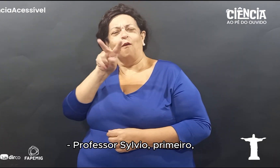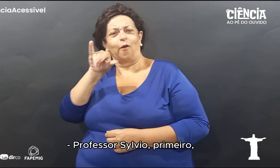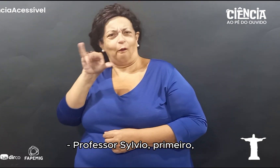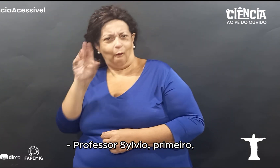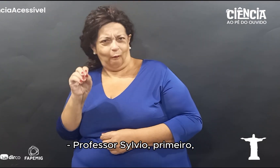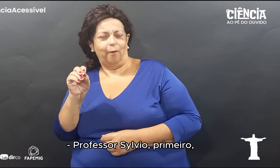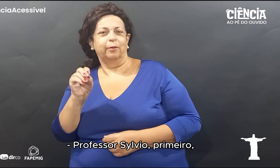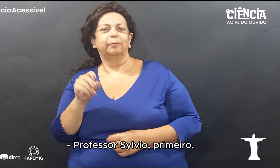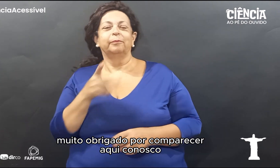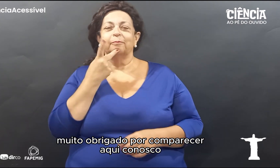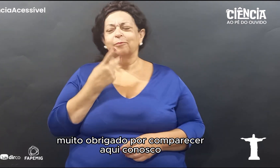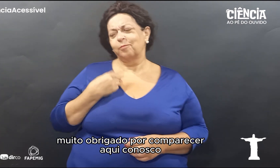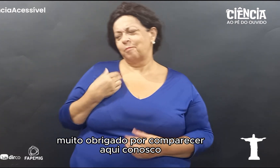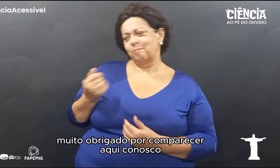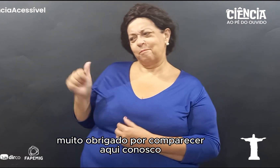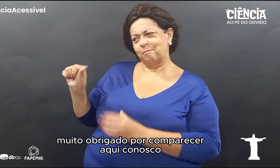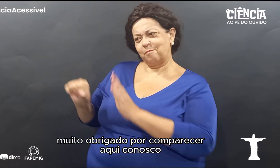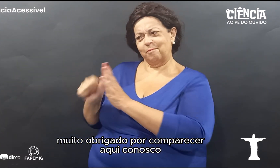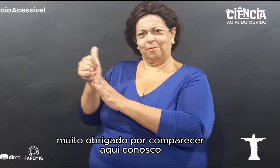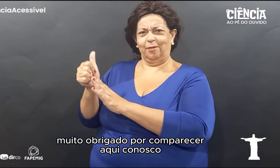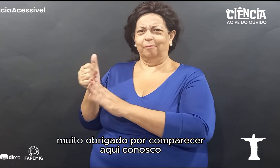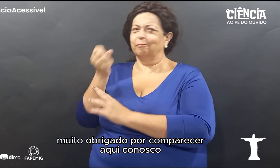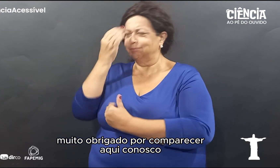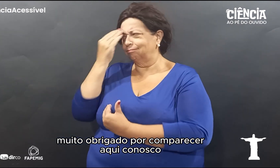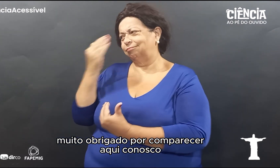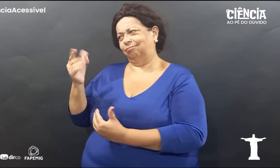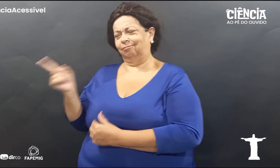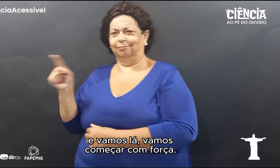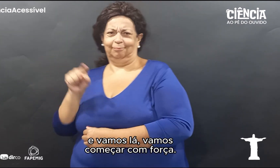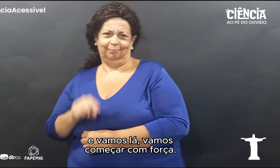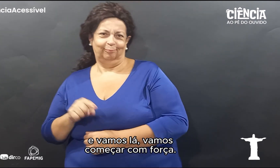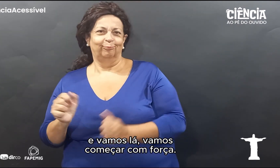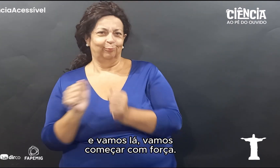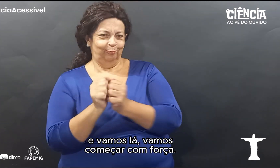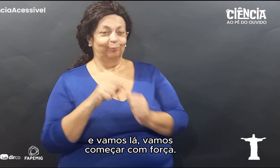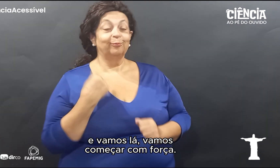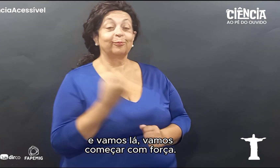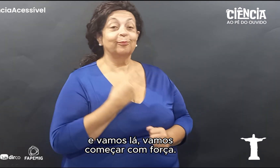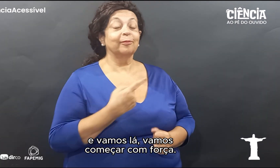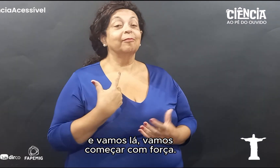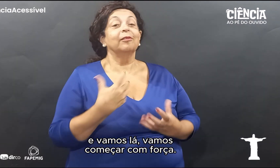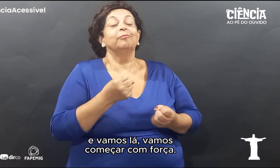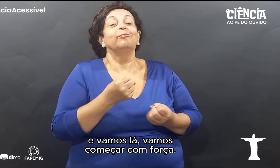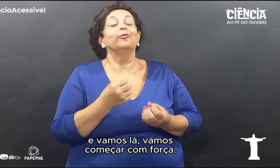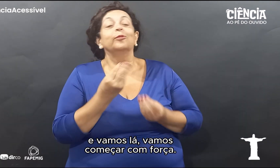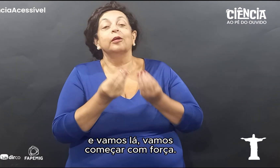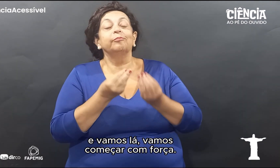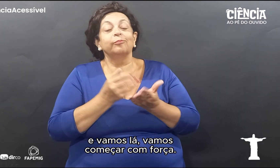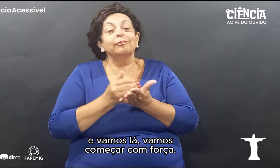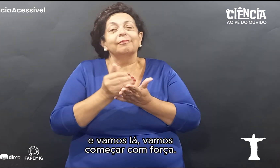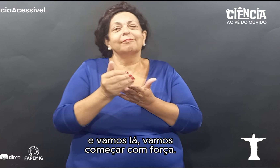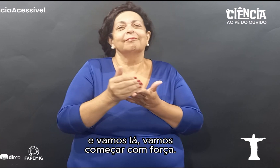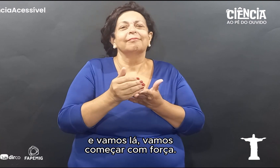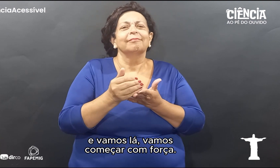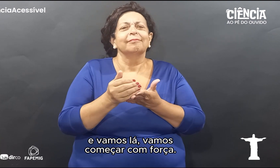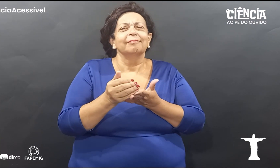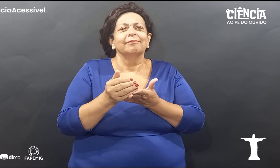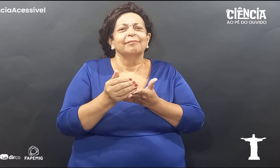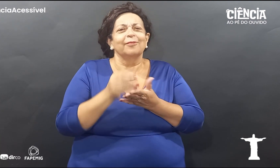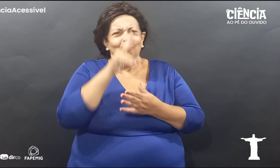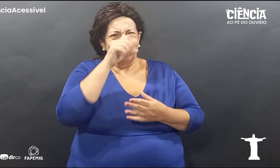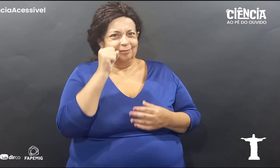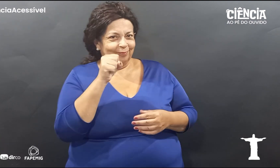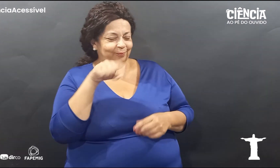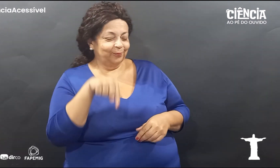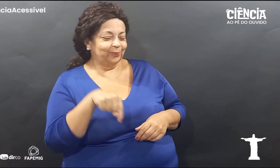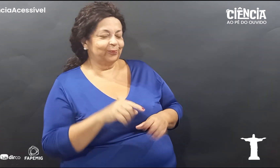Professor Silvio, primeiro, muito obrigado por comparecer aqui conosco. E vamos lá, vamos começar com força aqui.